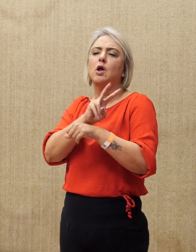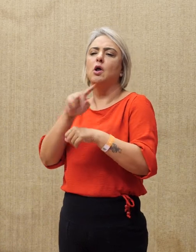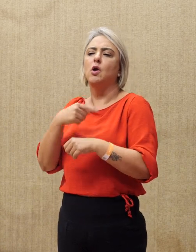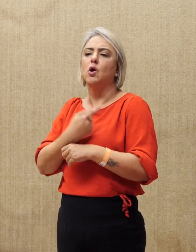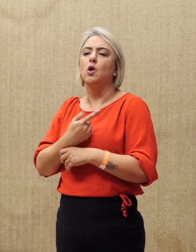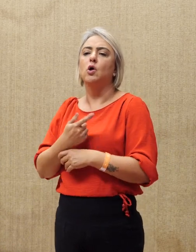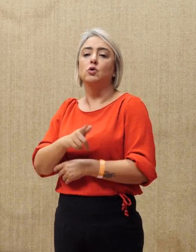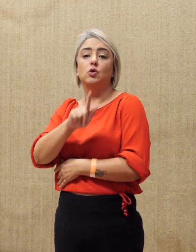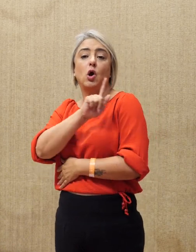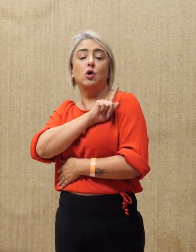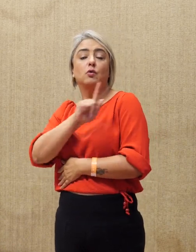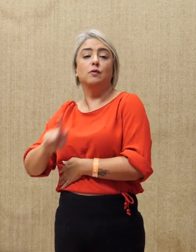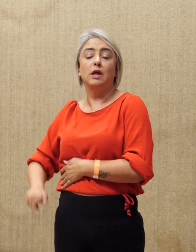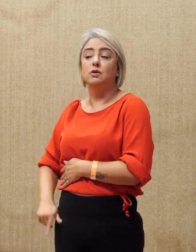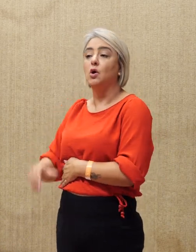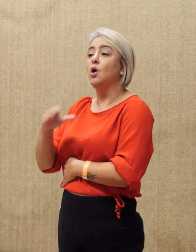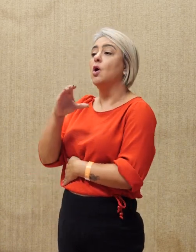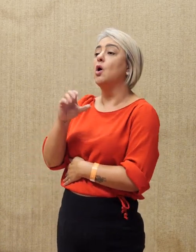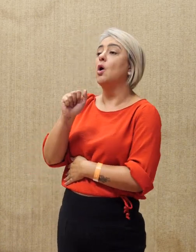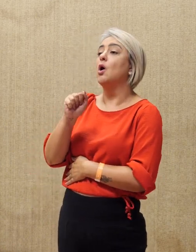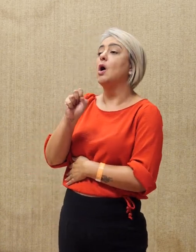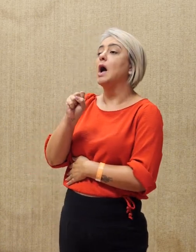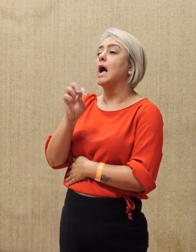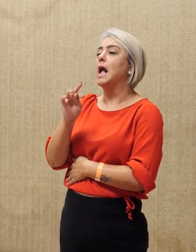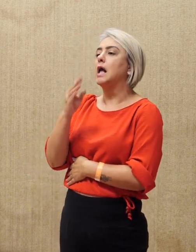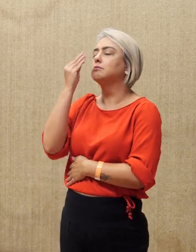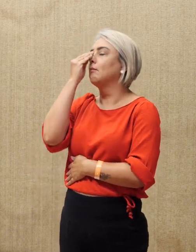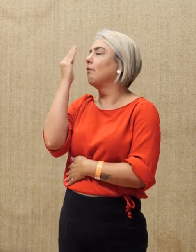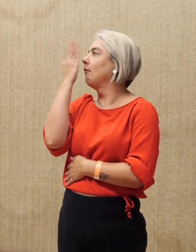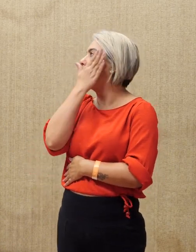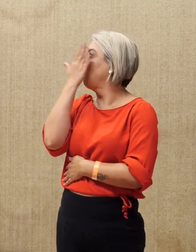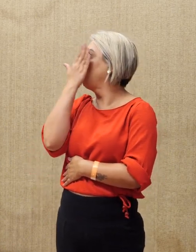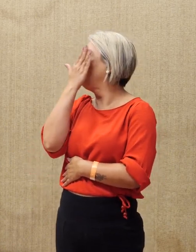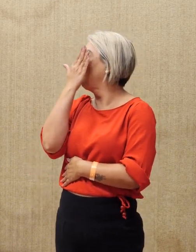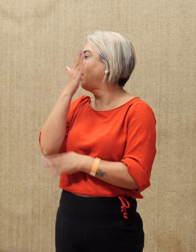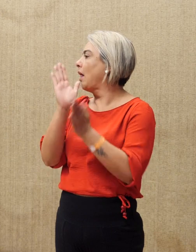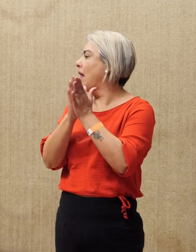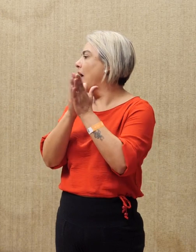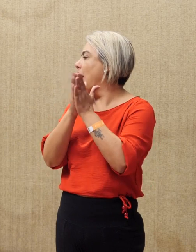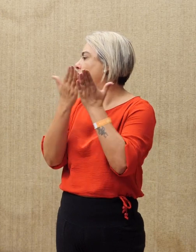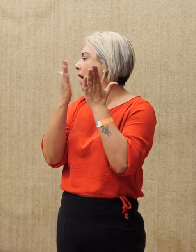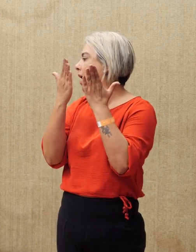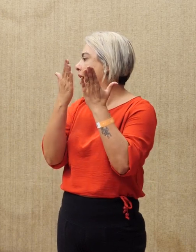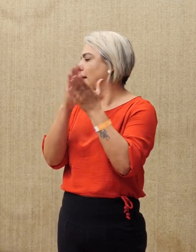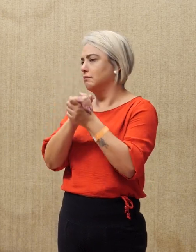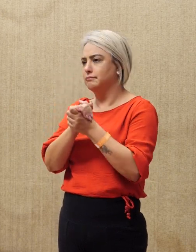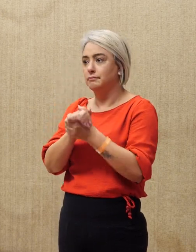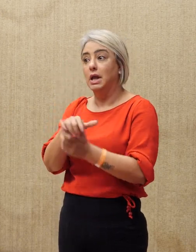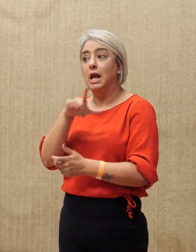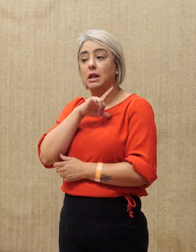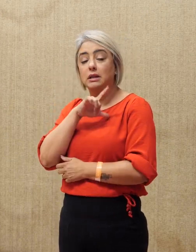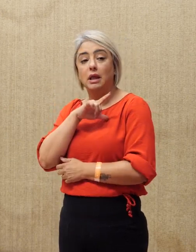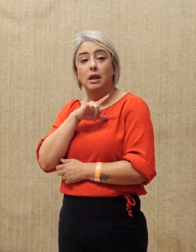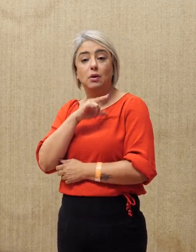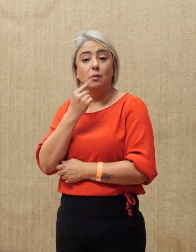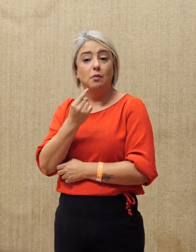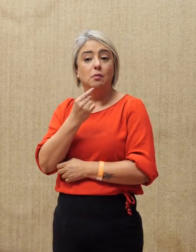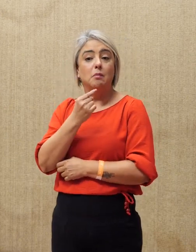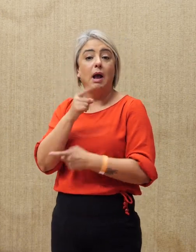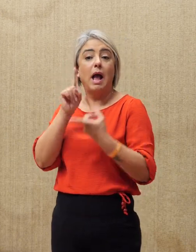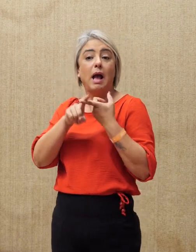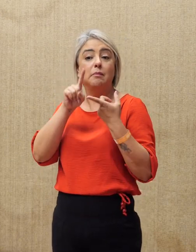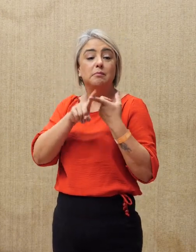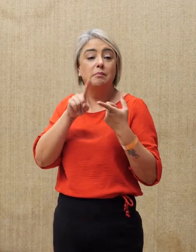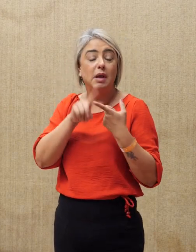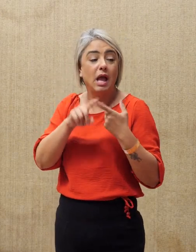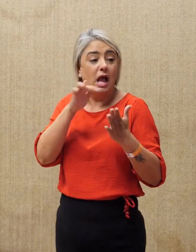nosso governador, Cláudio Castro, que está fazendo uma vista grossa enorme, inclusive aplaudindo essa atitude, existe uma ameaça